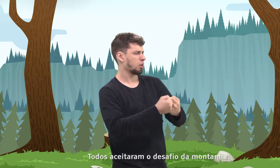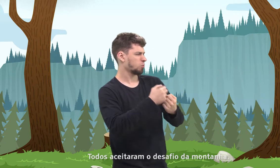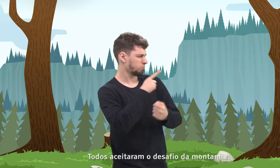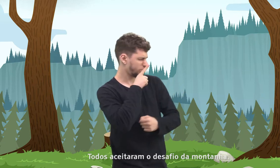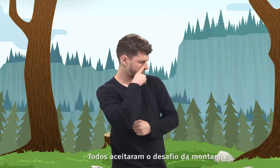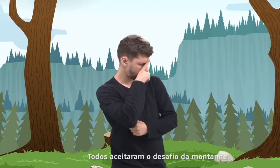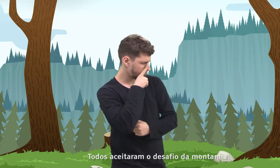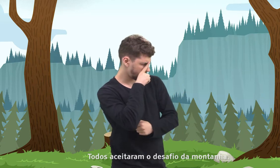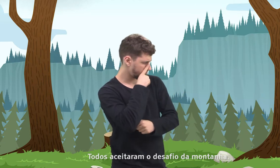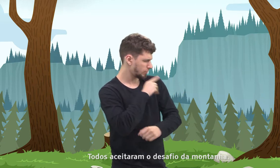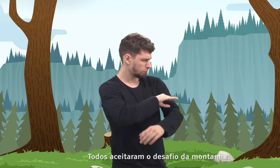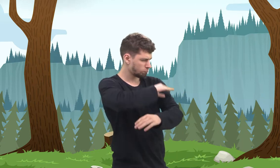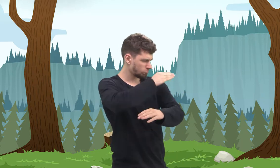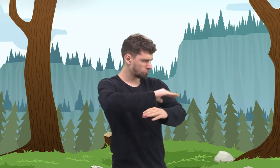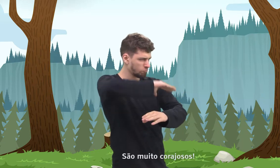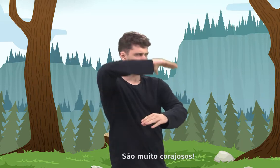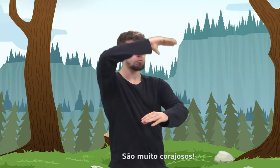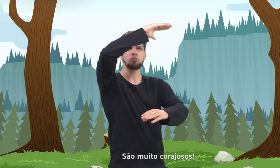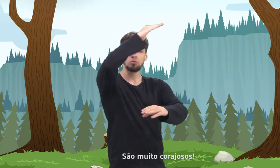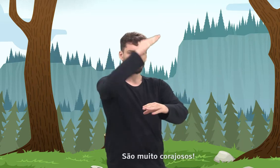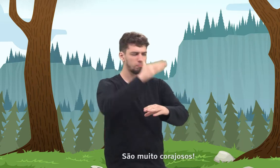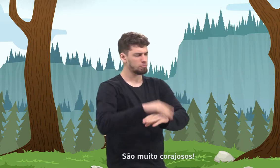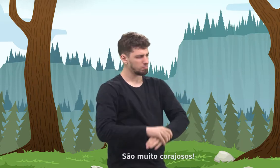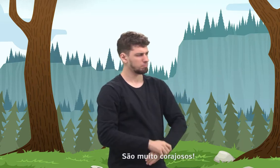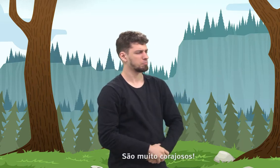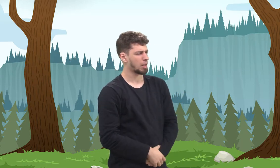da montanha são muito corajosos